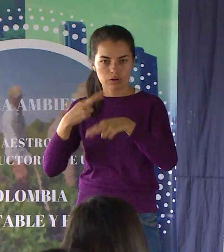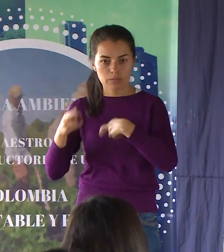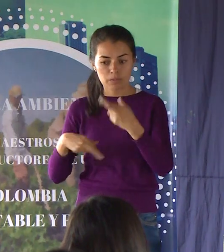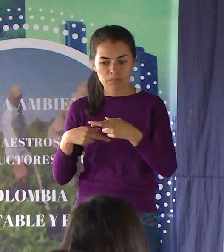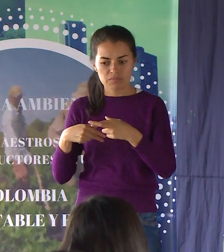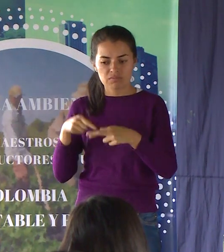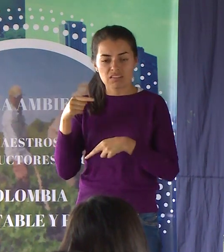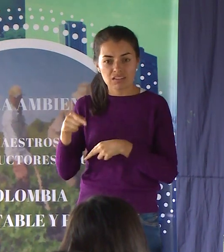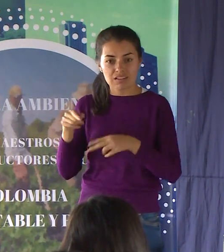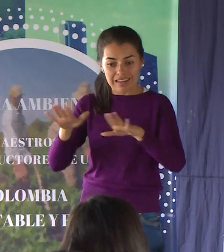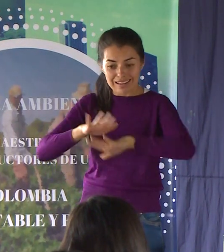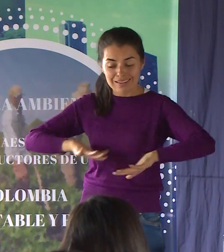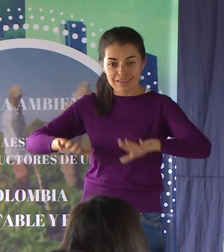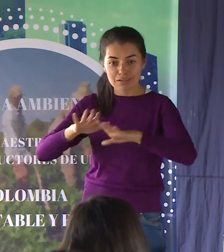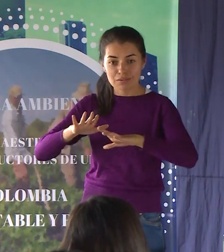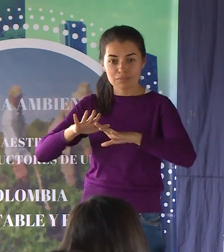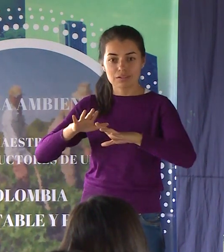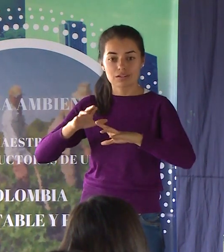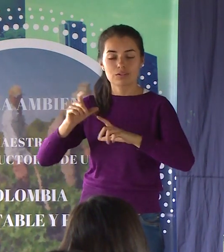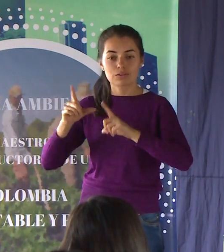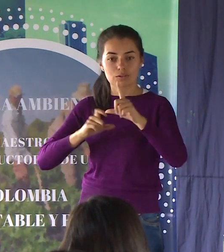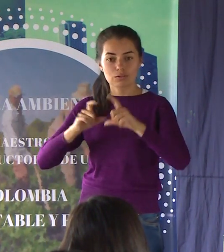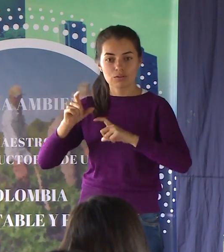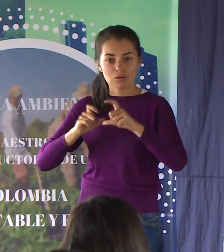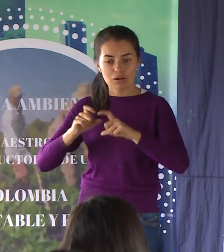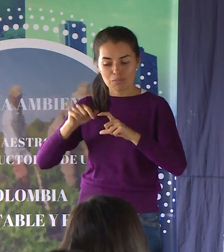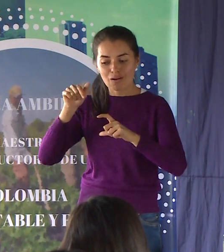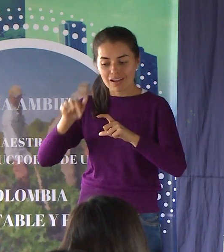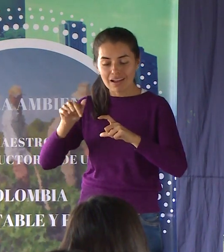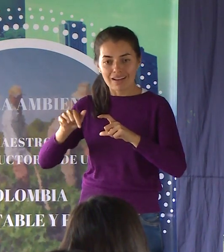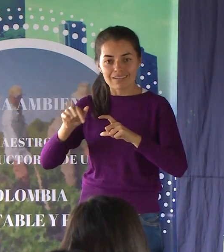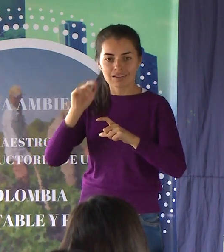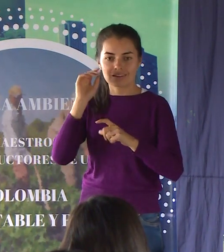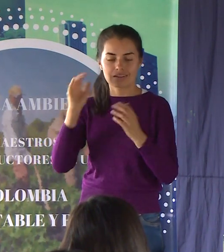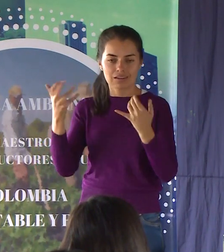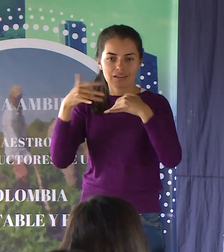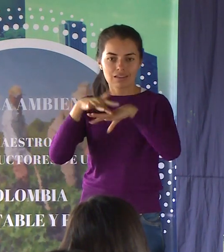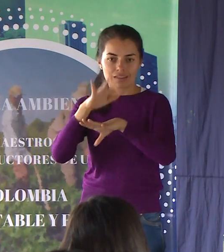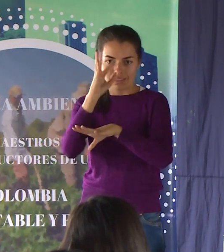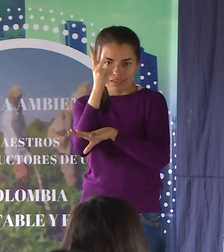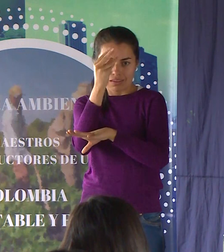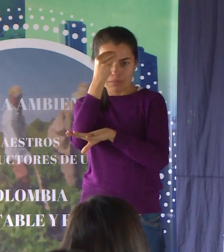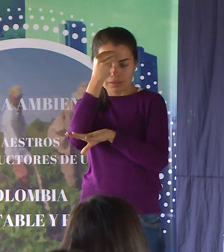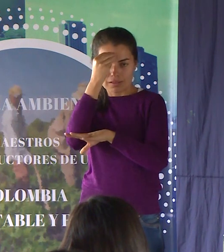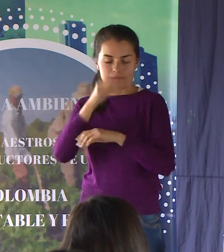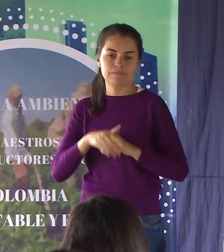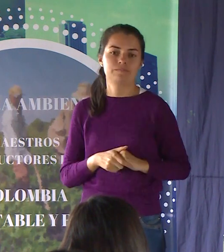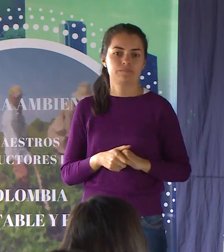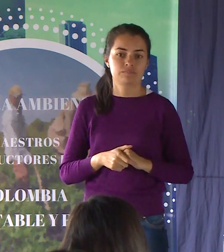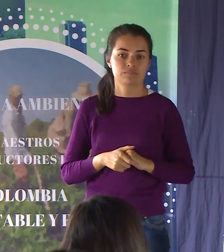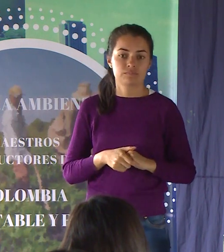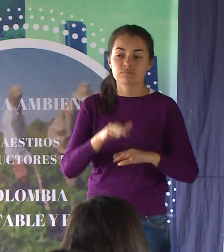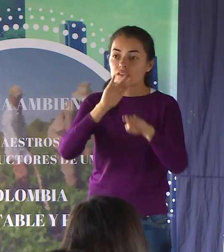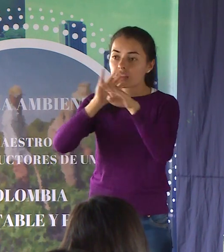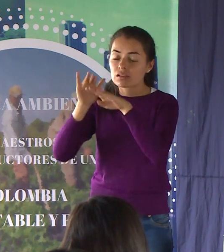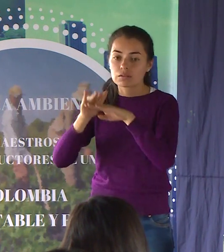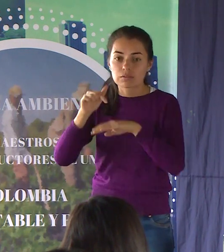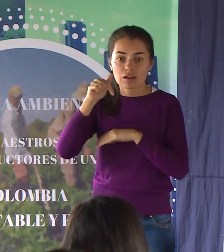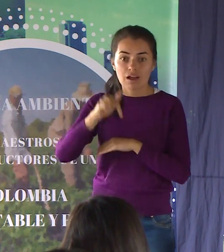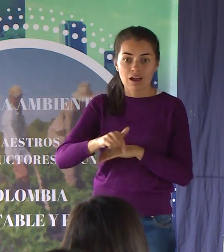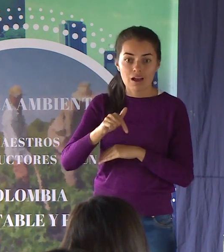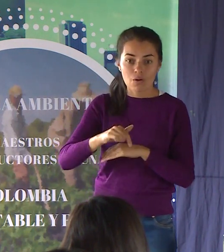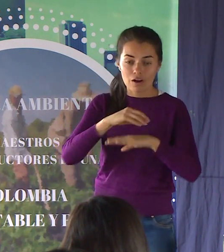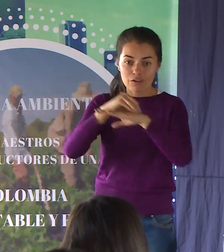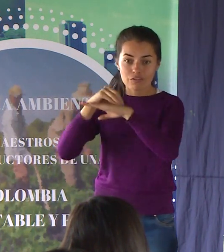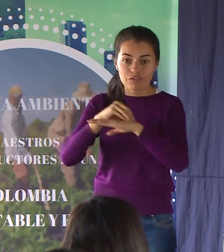del turismo un campo interdisciplinar. Y en ese sentido mi invitación es que este fenómeno, que es un hecho social,